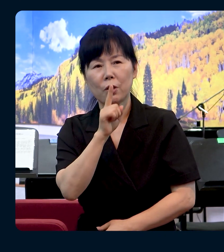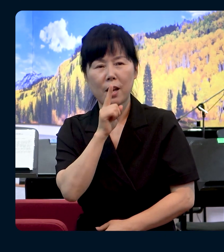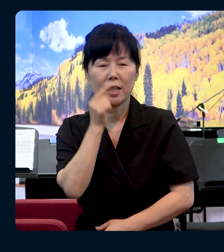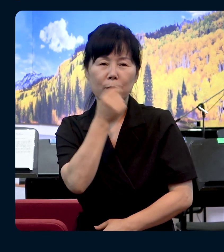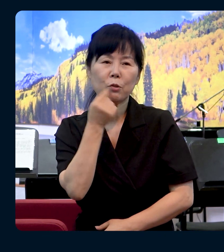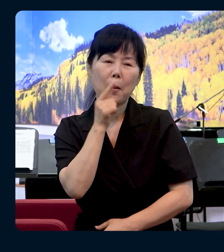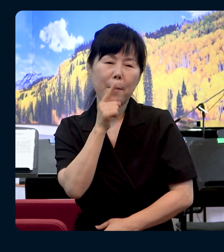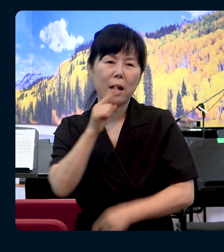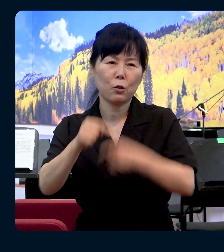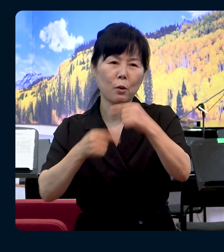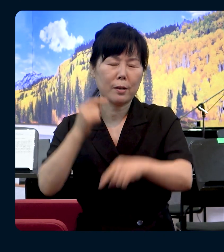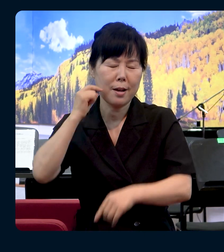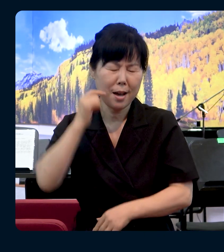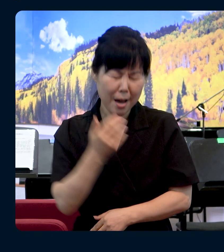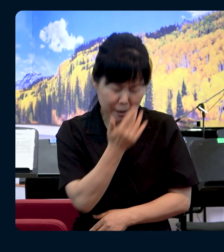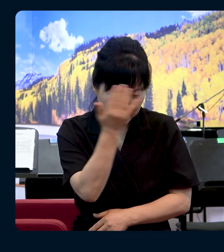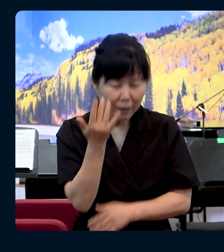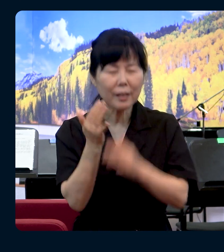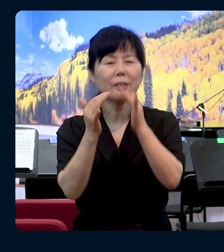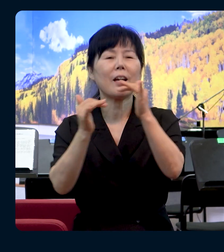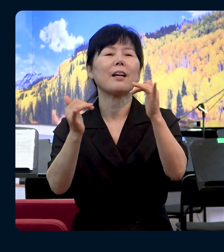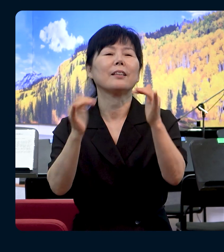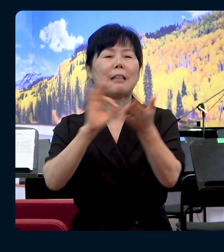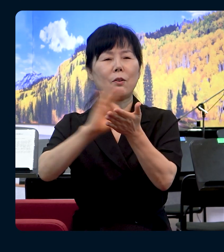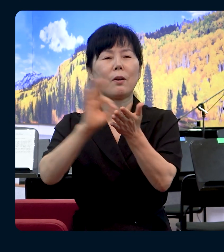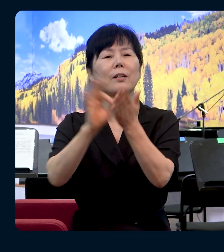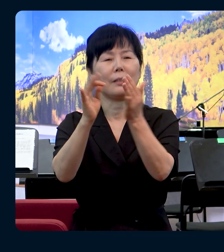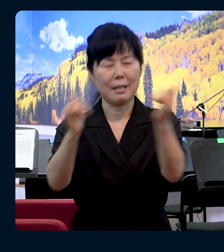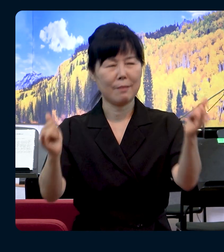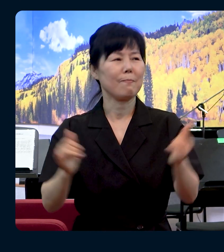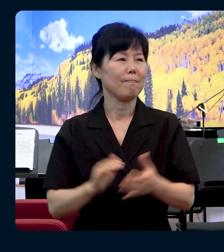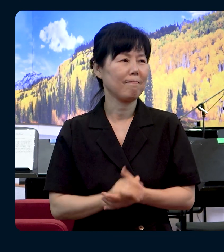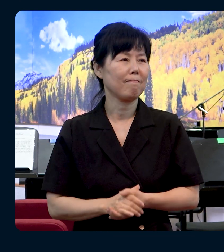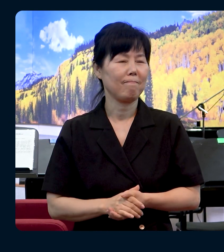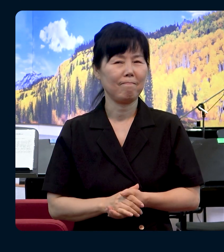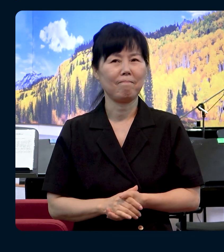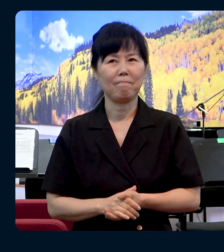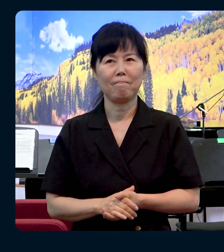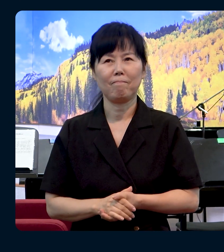아름답게 사용하는 사람이다. 네.